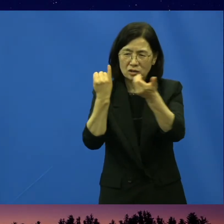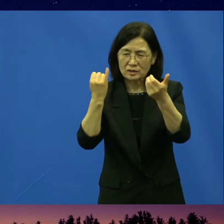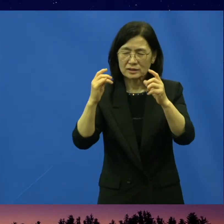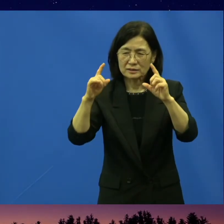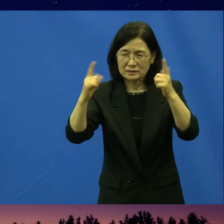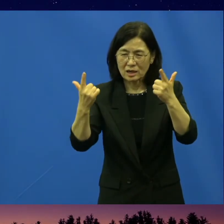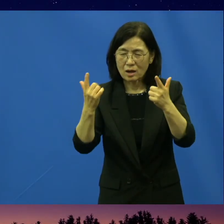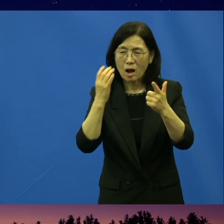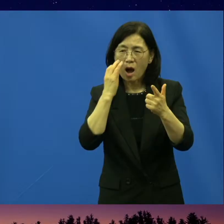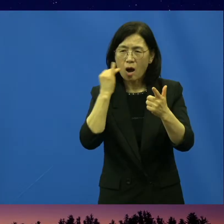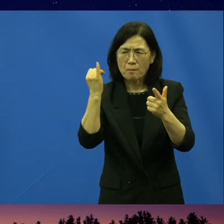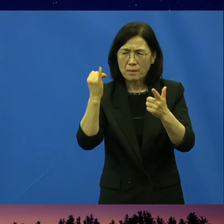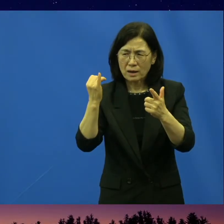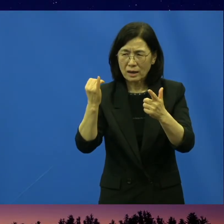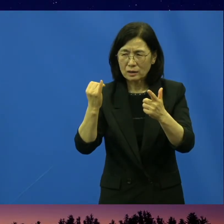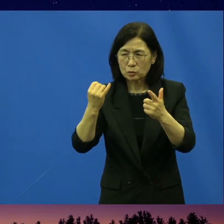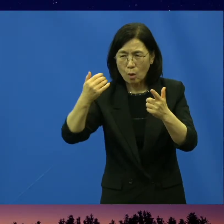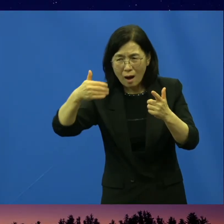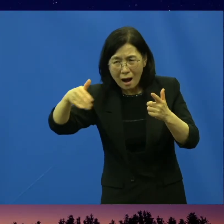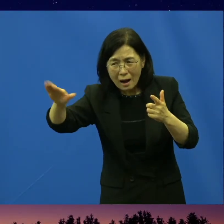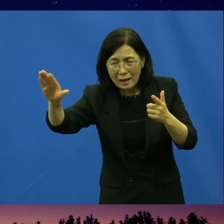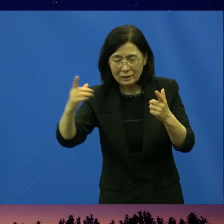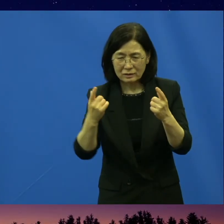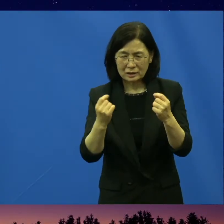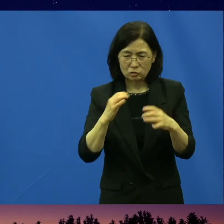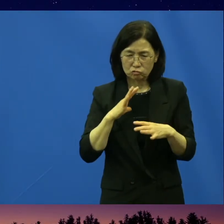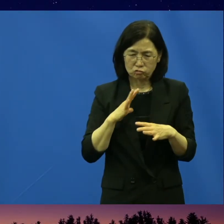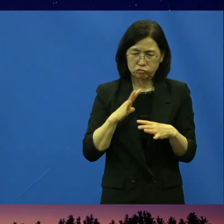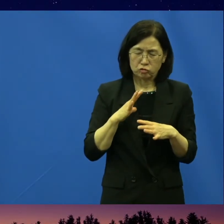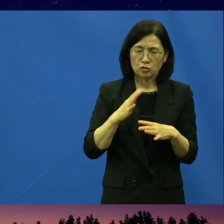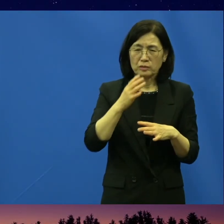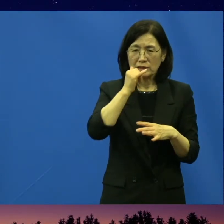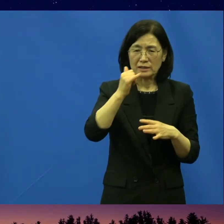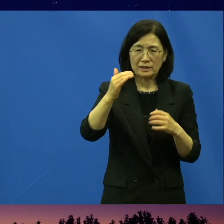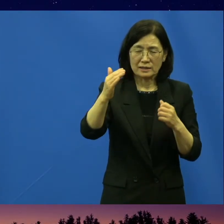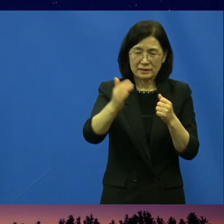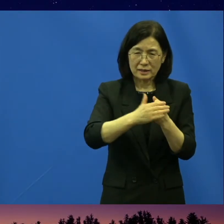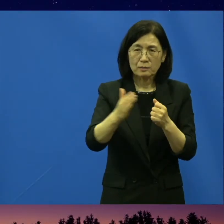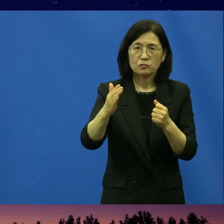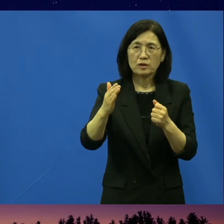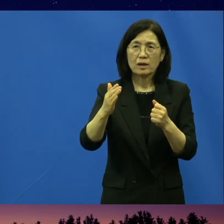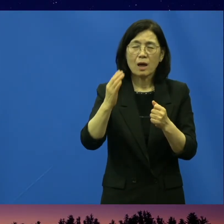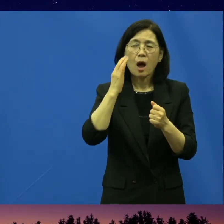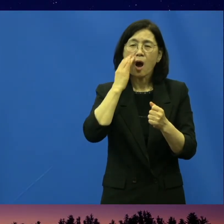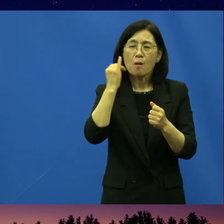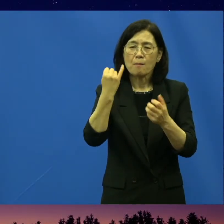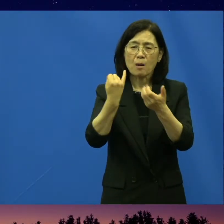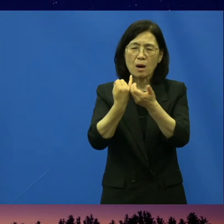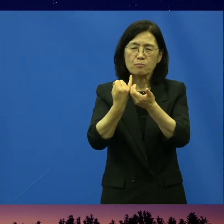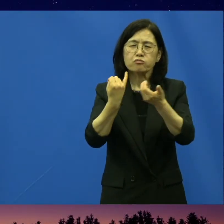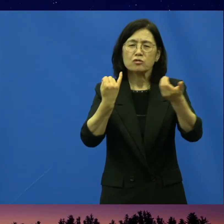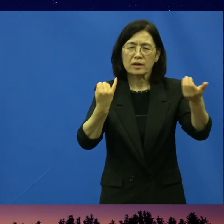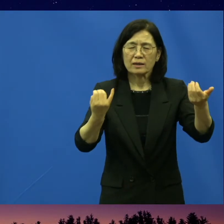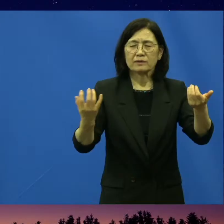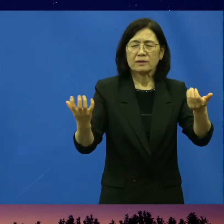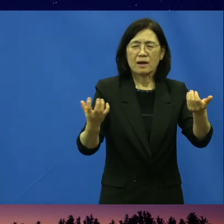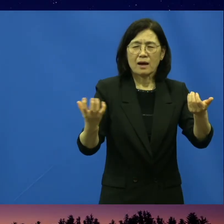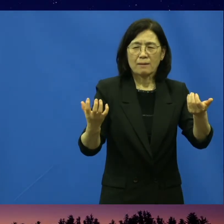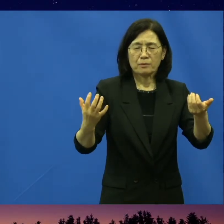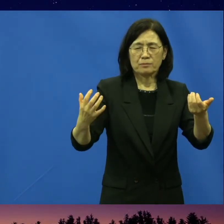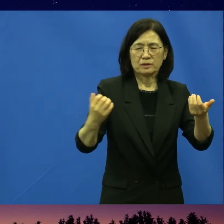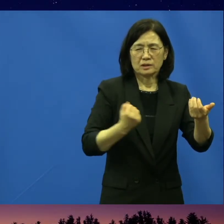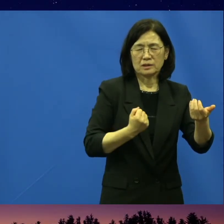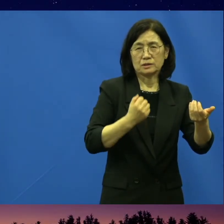또 엄마가 갈 것 같은 두려움이 있는 거죠. 분리를 했던 그 아픔이 있는 거예요. 그때 엄마가